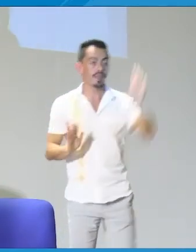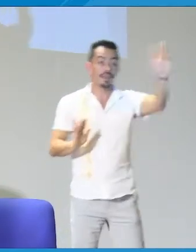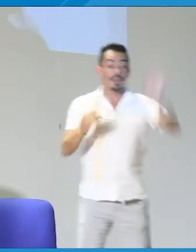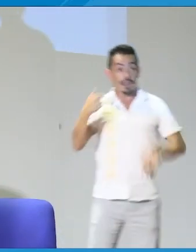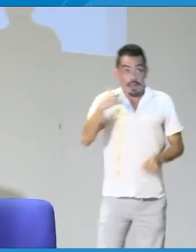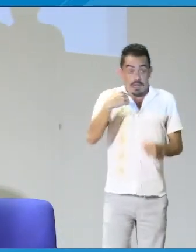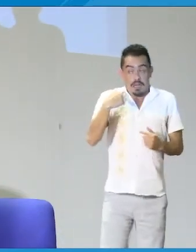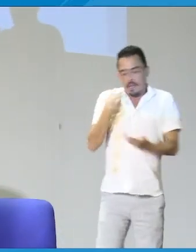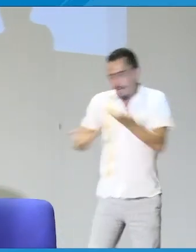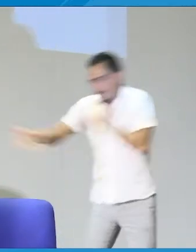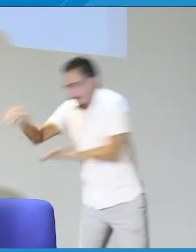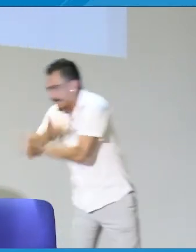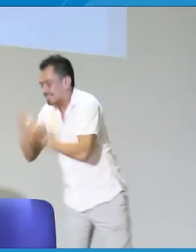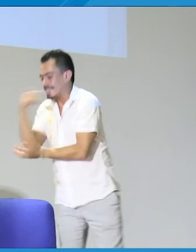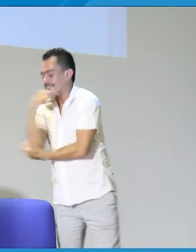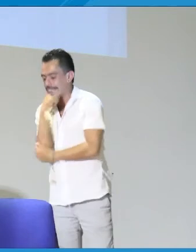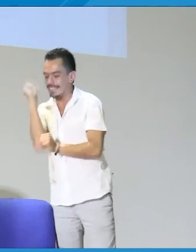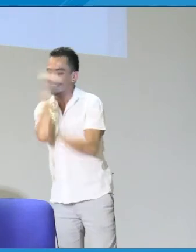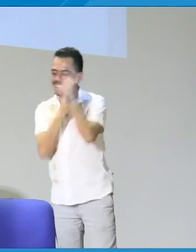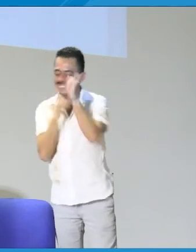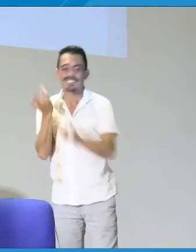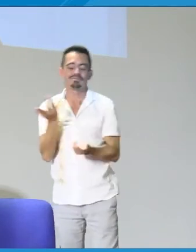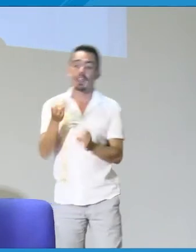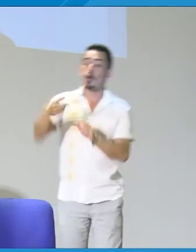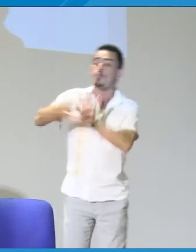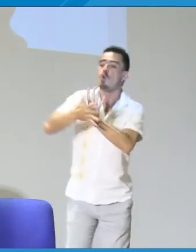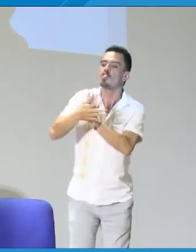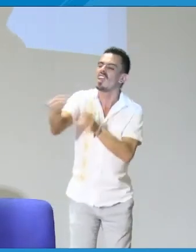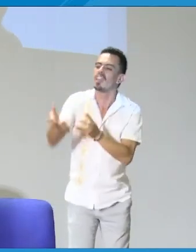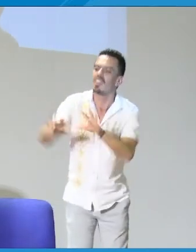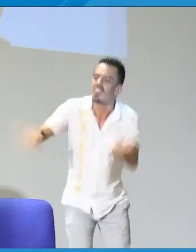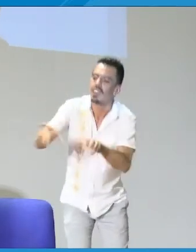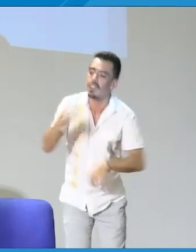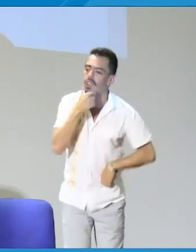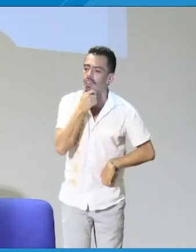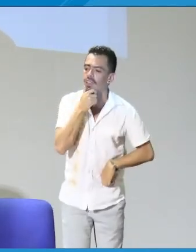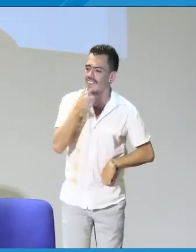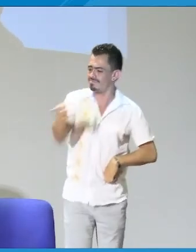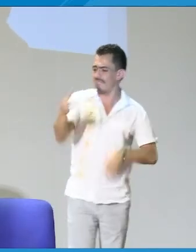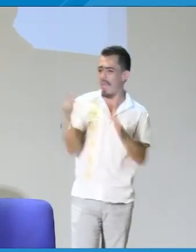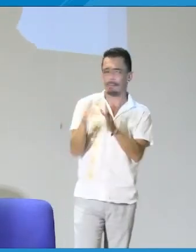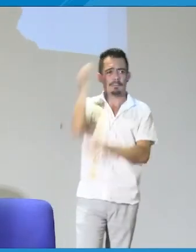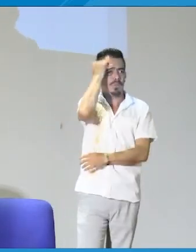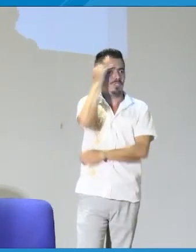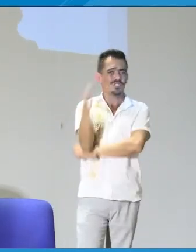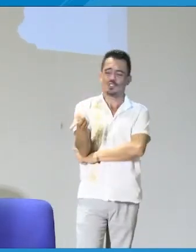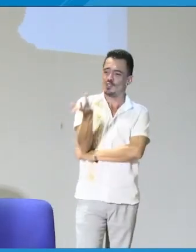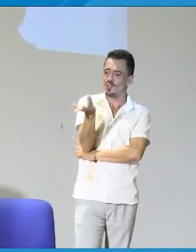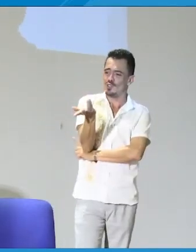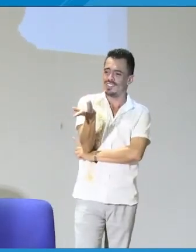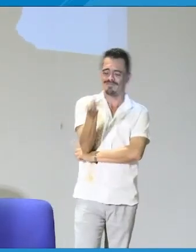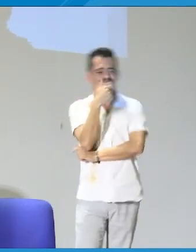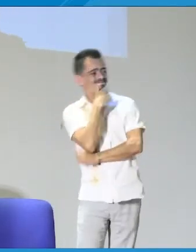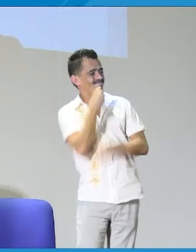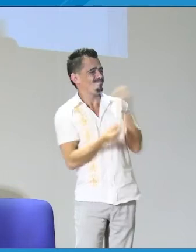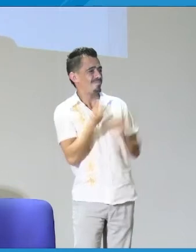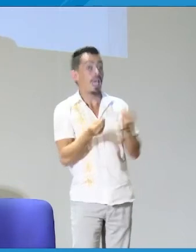Esa es una reflexión muy fuerte. Ahora bien, nosotros estamos pensando también sobre, bueno, ¿cuáles son las